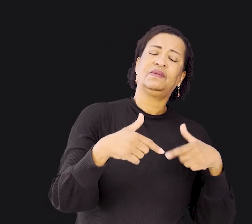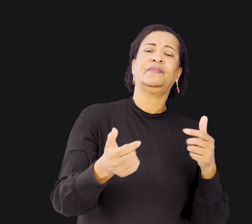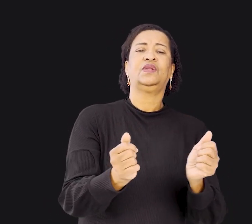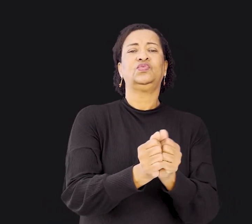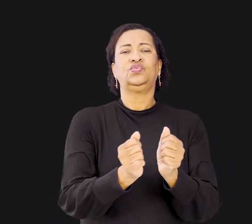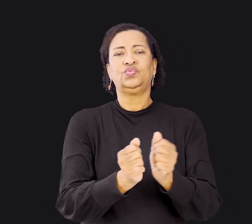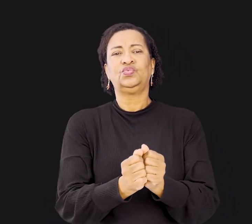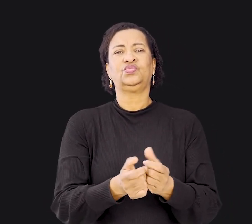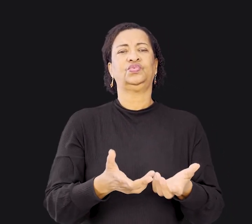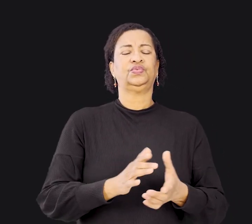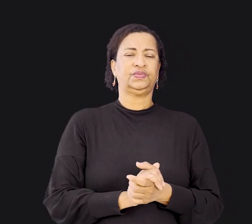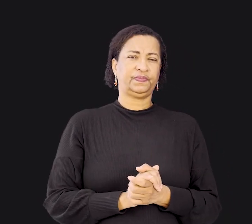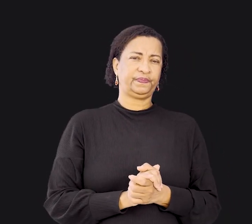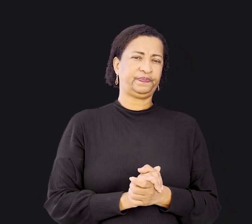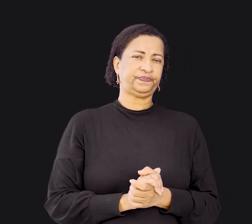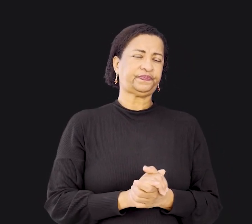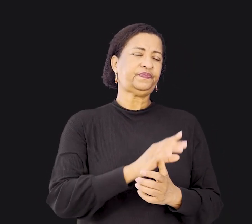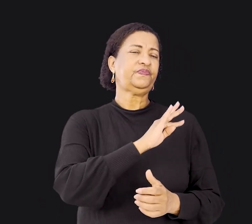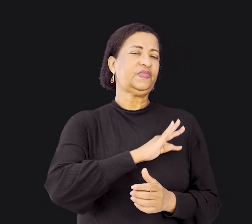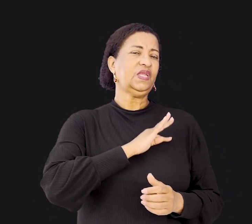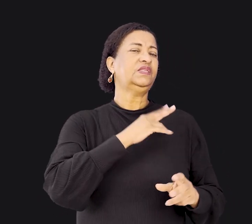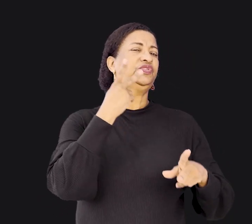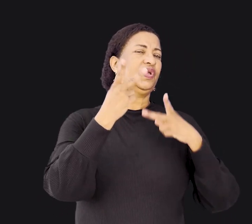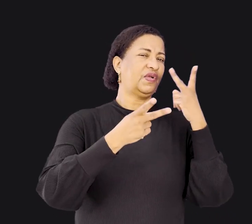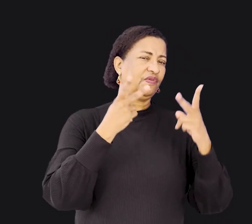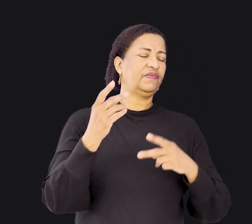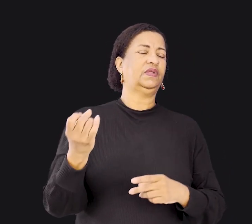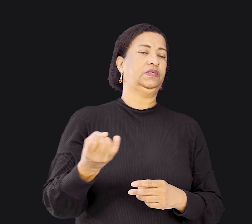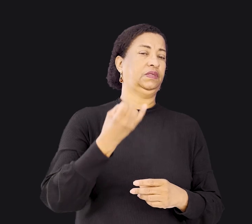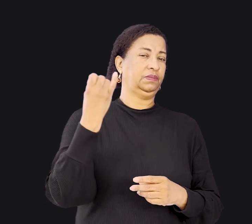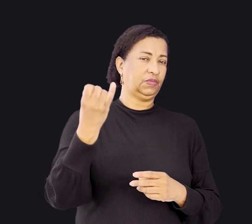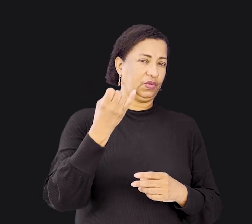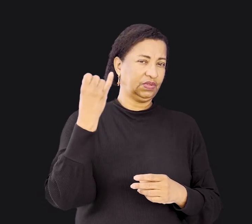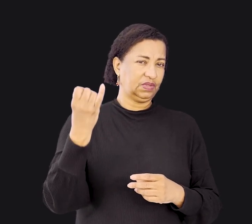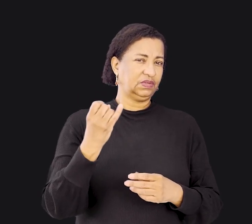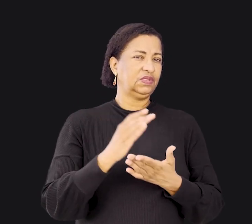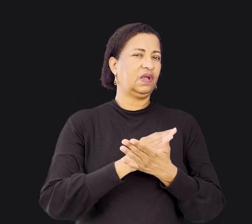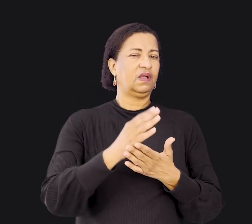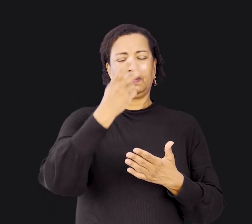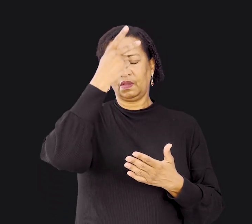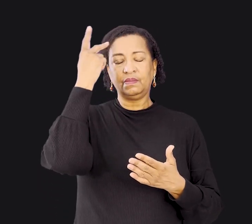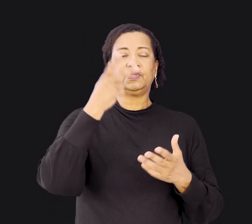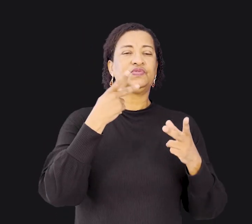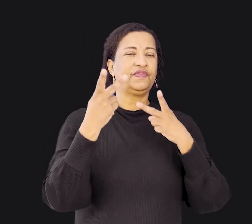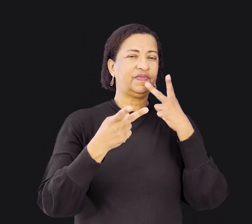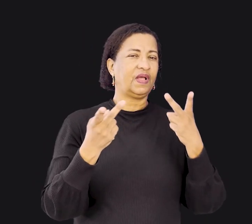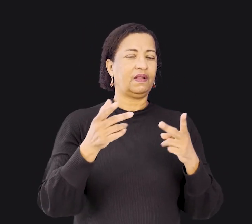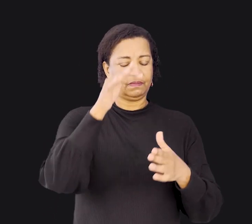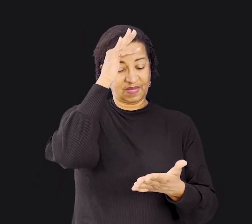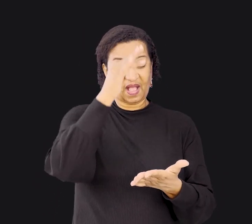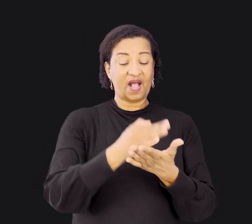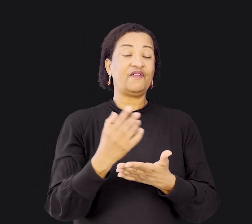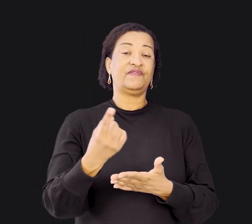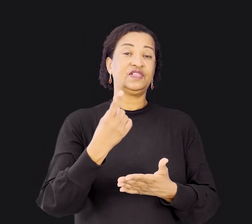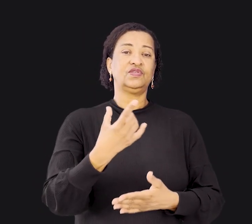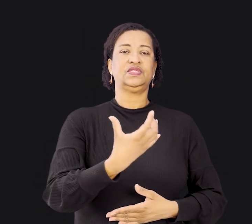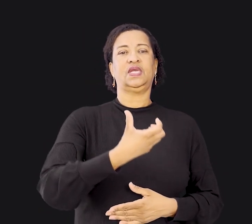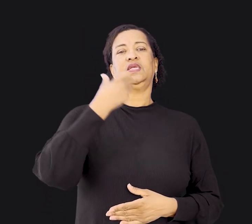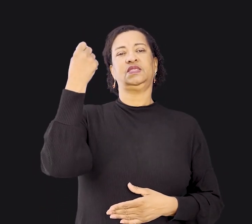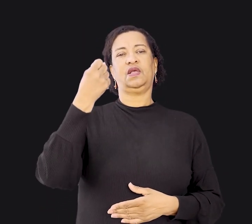fé. O que Tiago afirma é muito importante. Alguém já disse: a fé sozinha pode salvar, mas a fé que salva